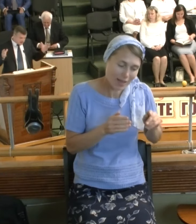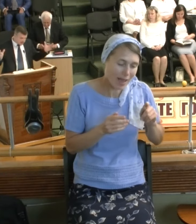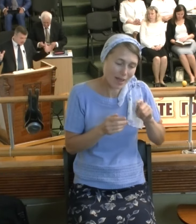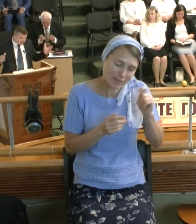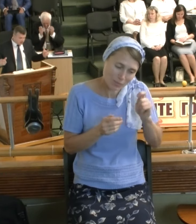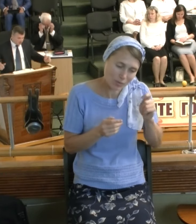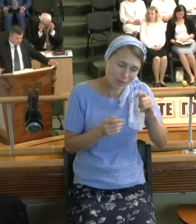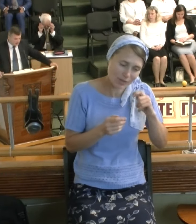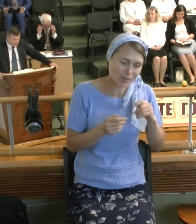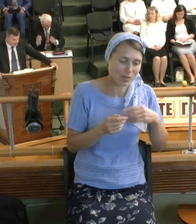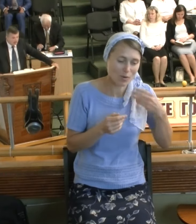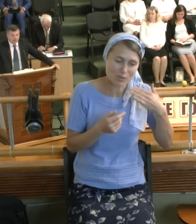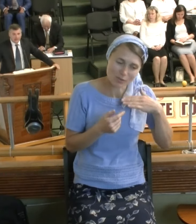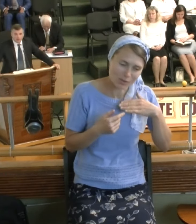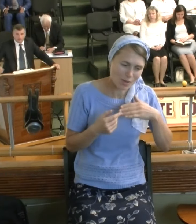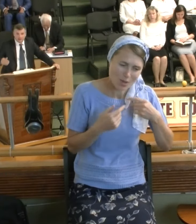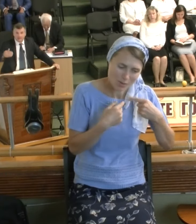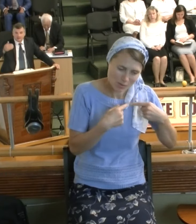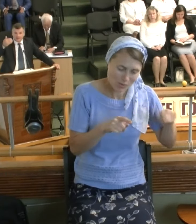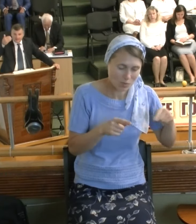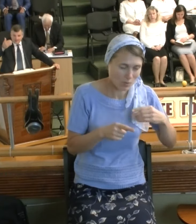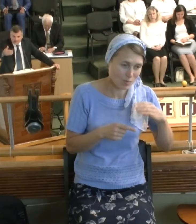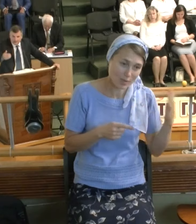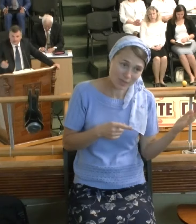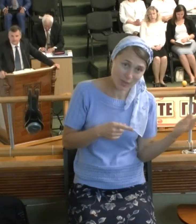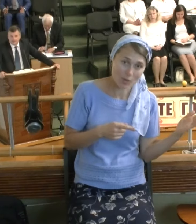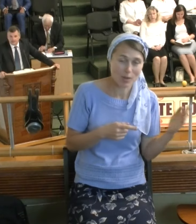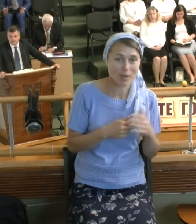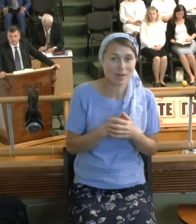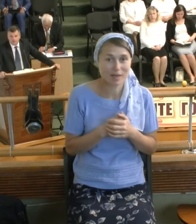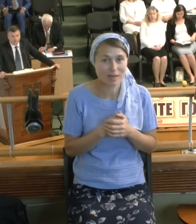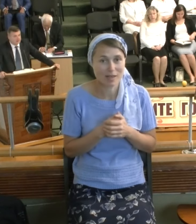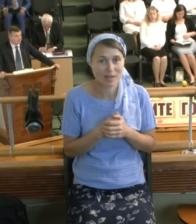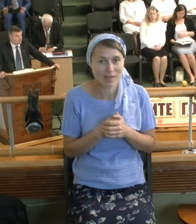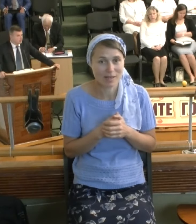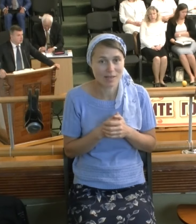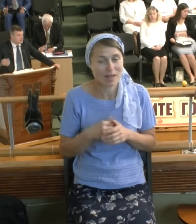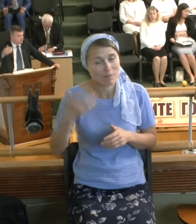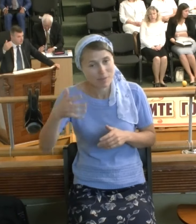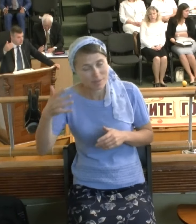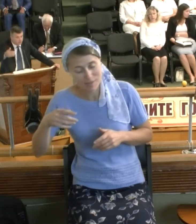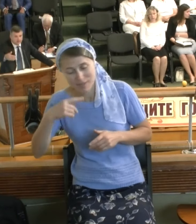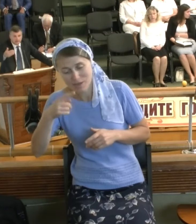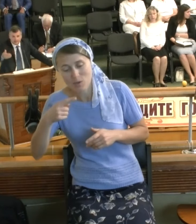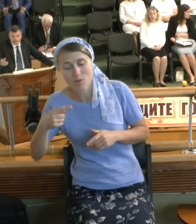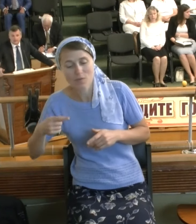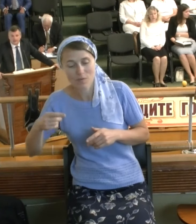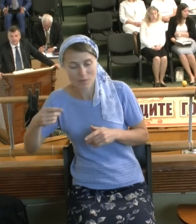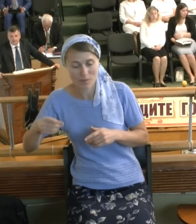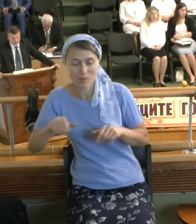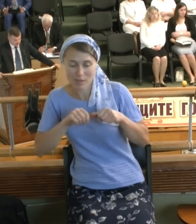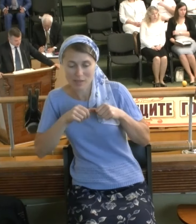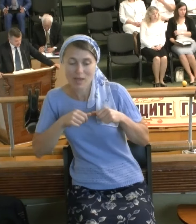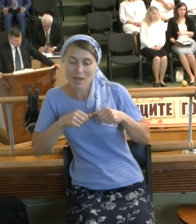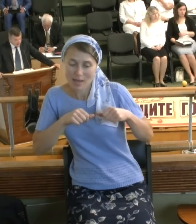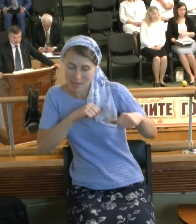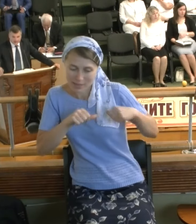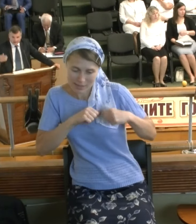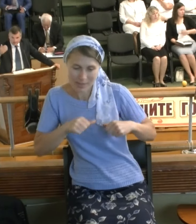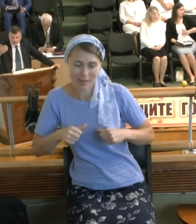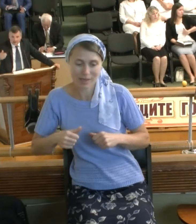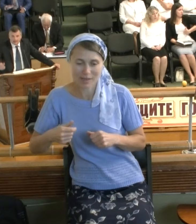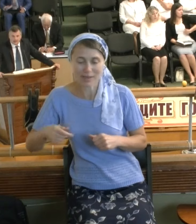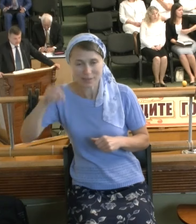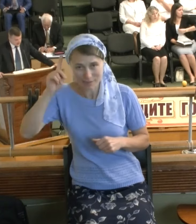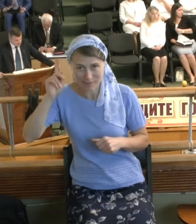стороны. 50-й псалом говорит о том, как грех стал известен Давиду, когда пророк к нему приходит и открывает этот грех,